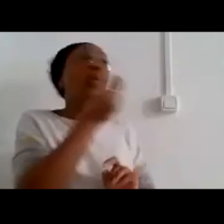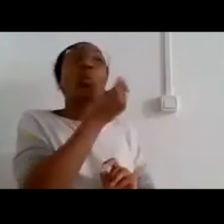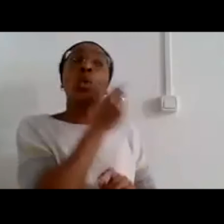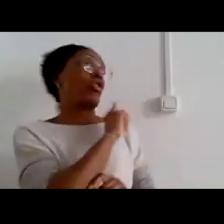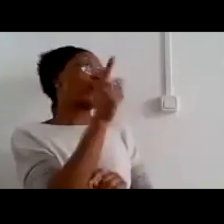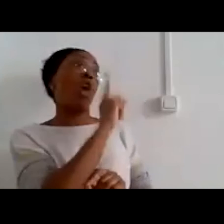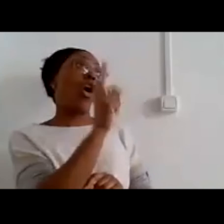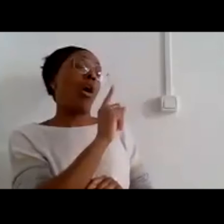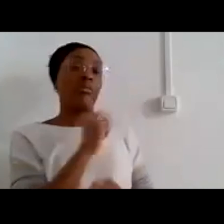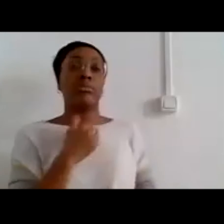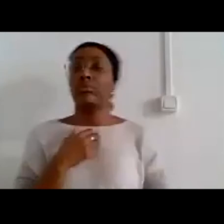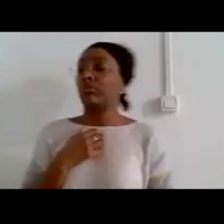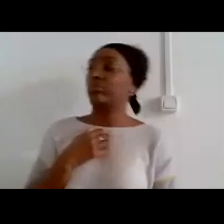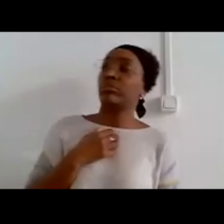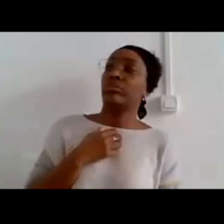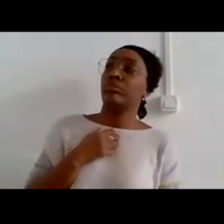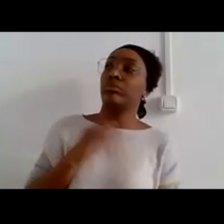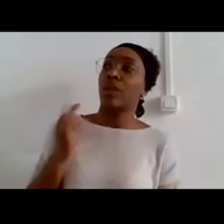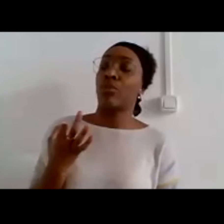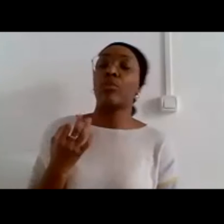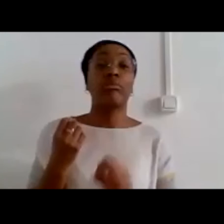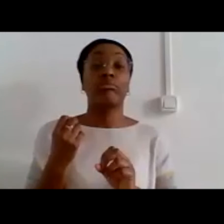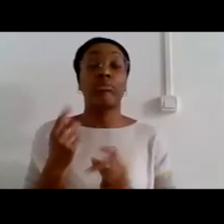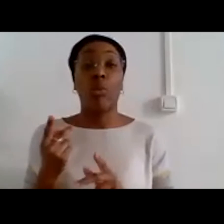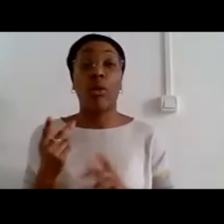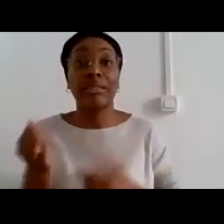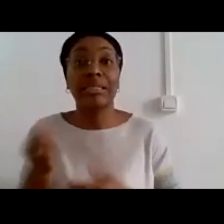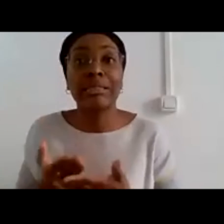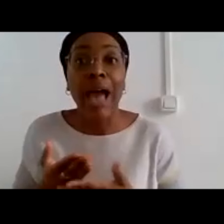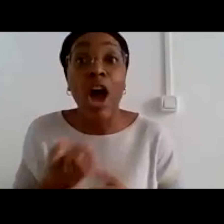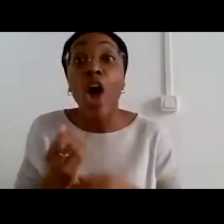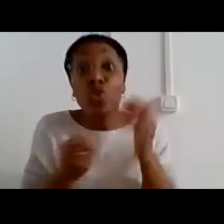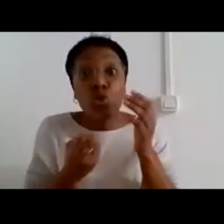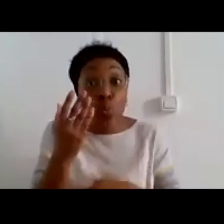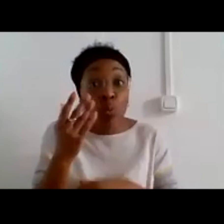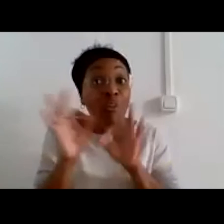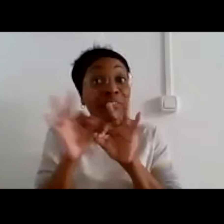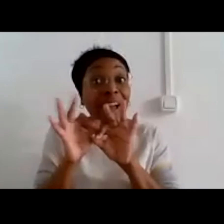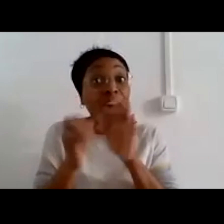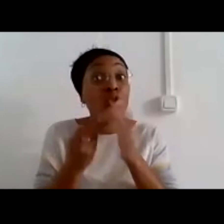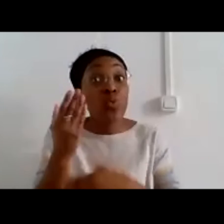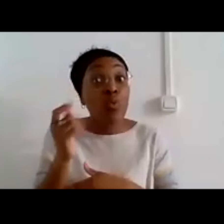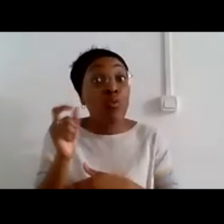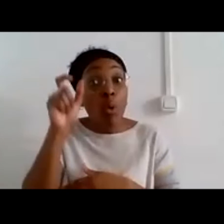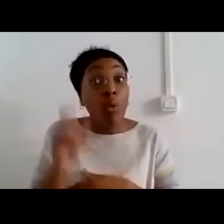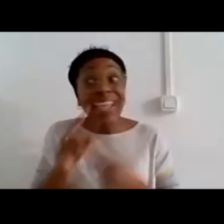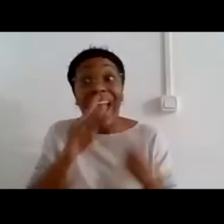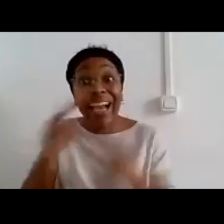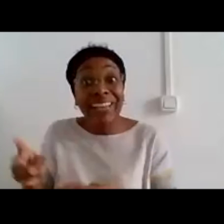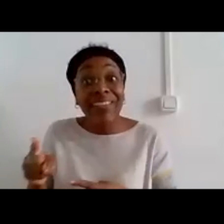avant le Covid, c'était l'église bisou. D'ailleurs, tout le monde vient et tout le monde s'embrasse, quoi. Et là, les frères et sœurs étaient choqués, en